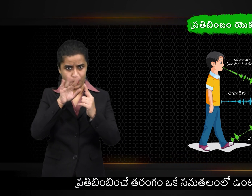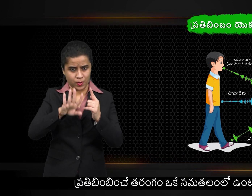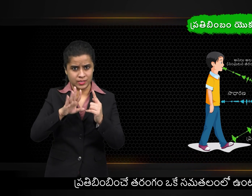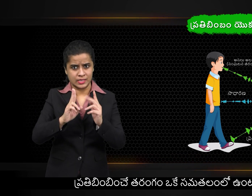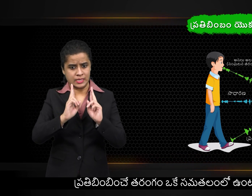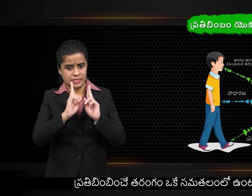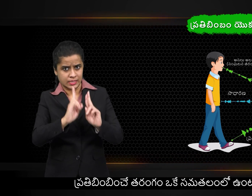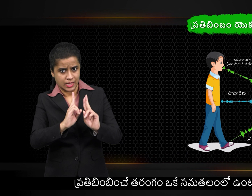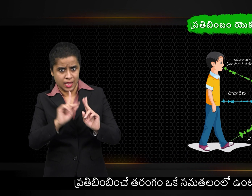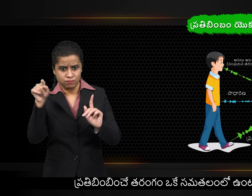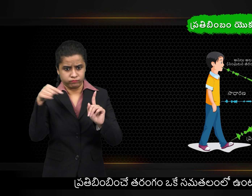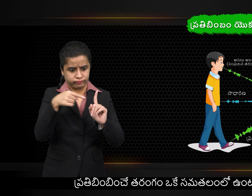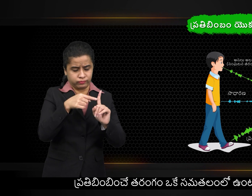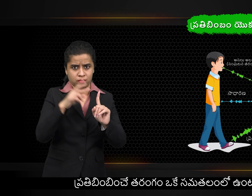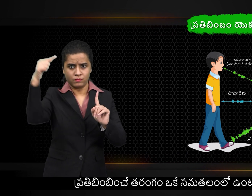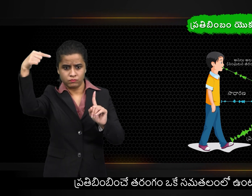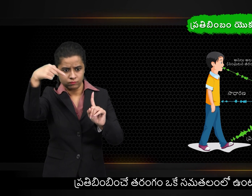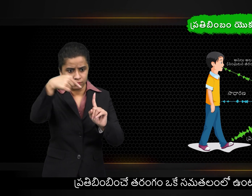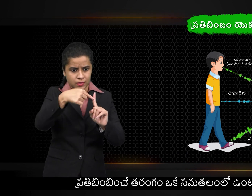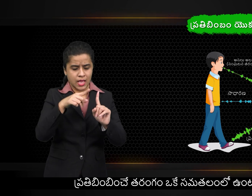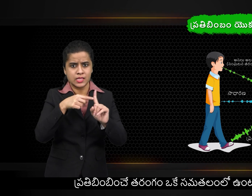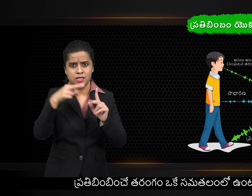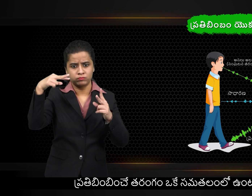ప్రతిబింబించే తరంగం ఒకే సమతలంలో ఉంటాయి.